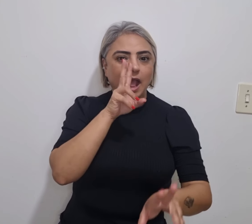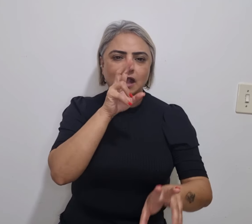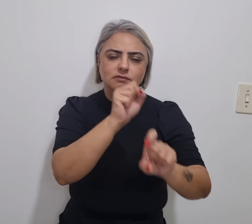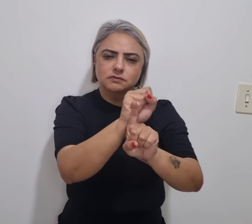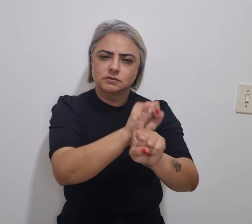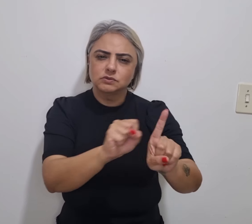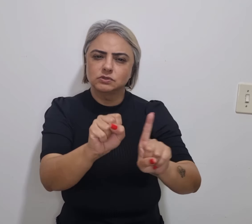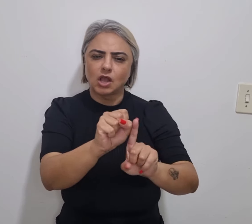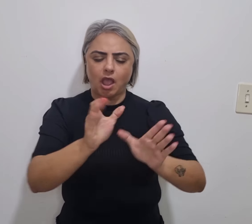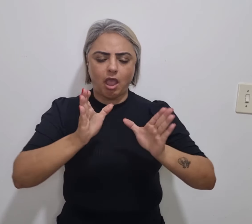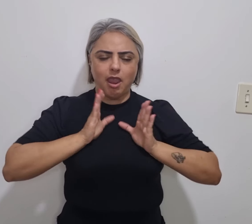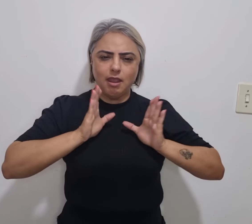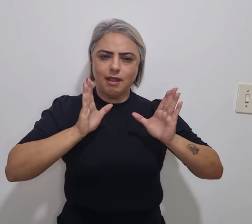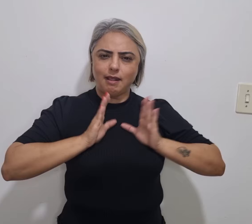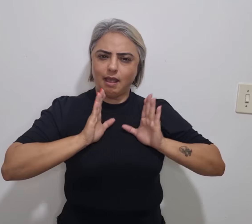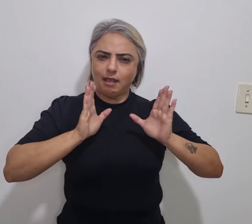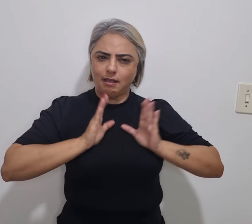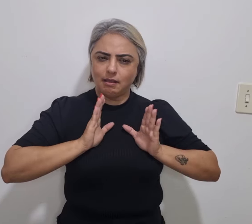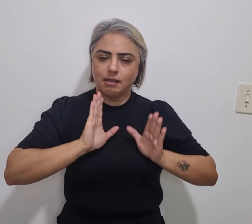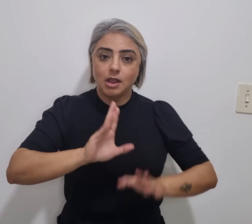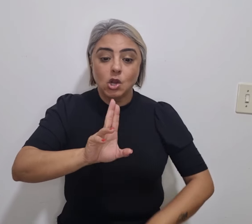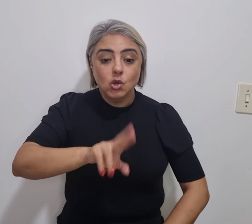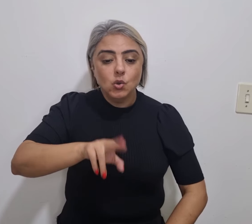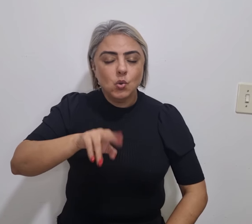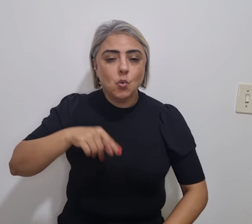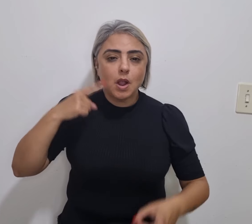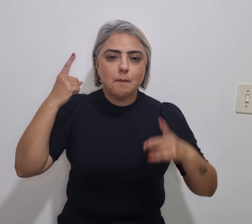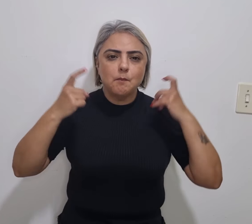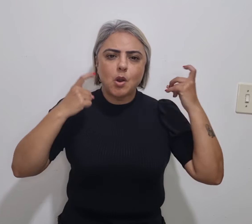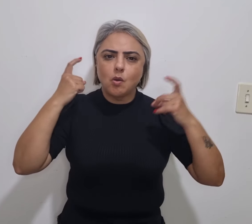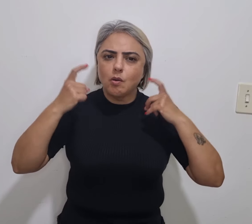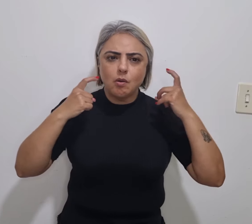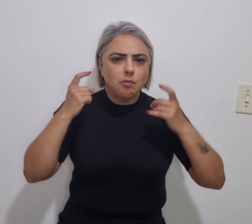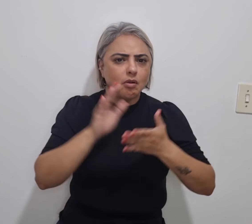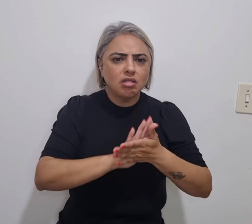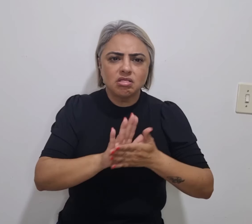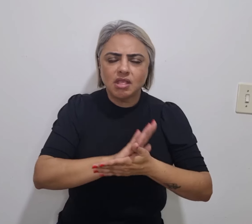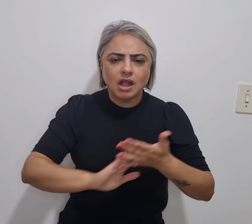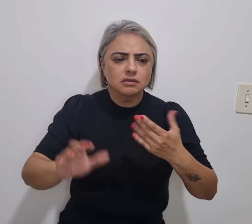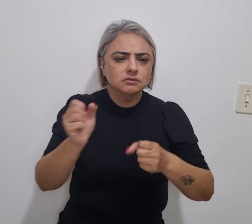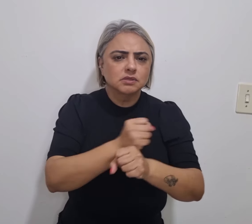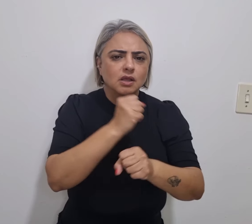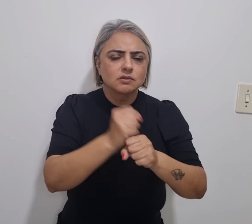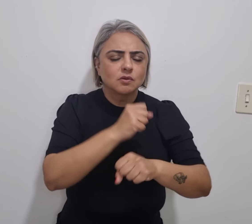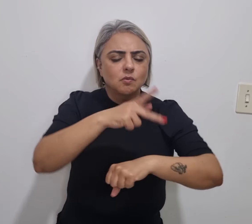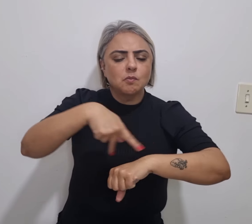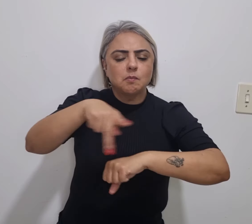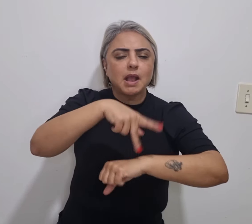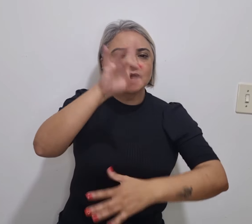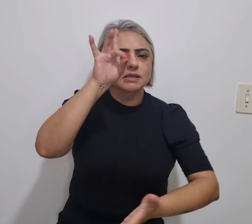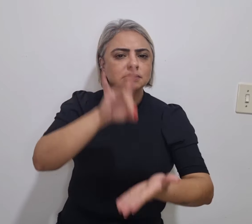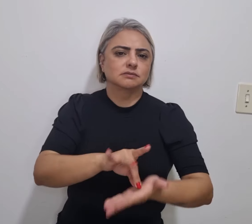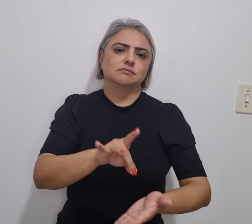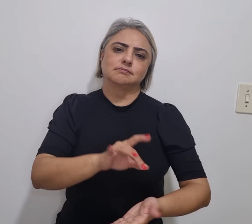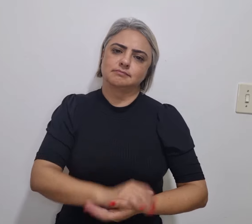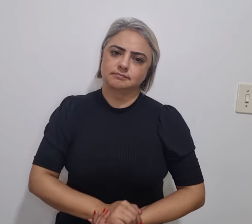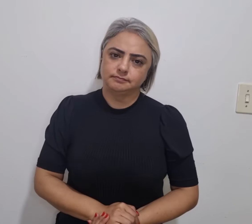sociais dominantes que jamais se preocuparam em construir uma nação de fato. Há